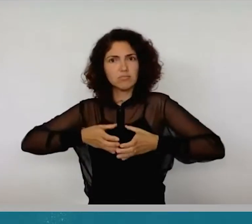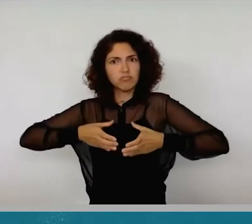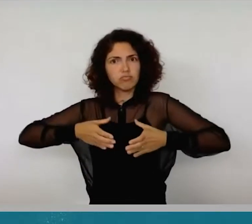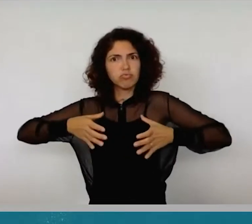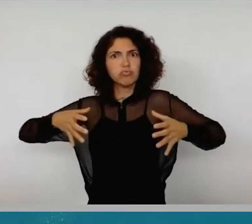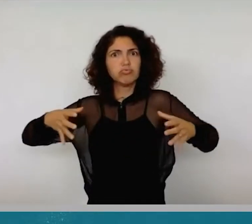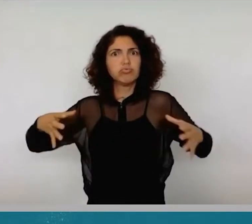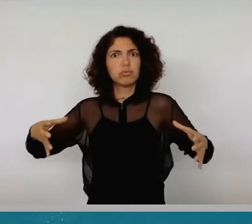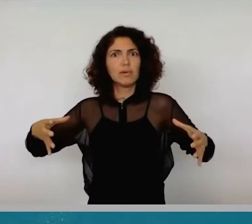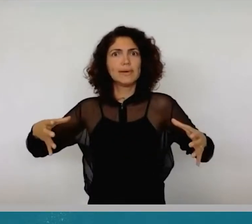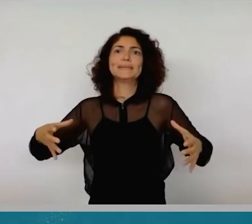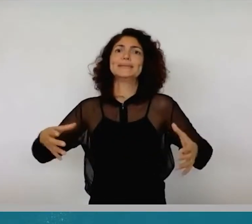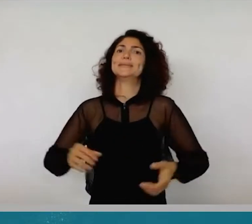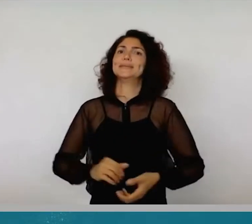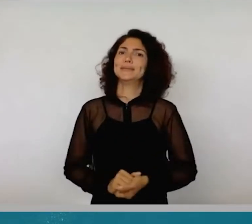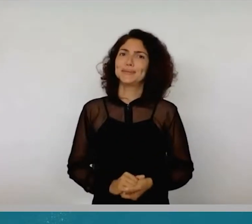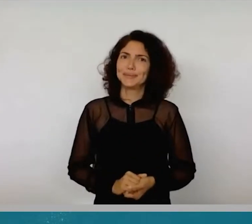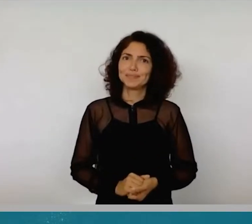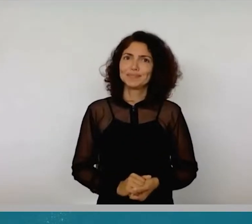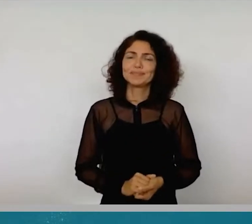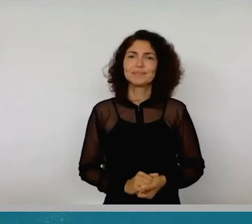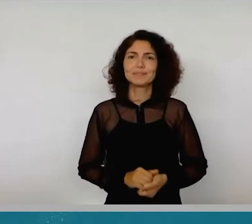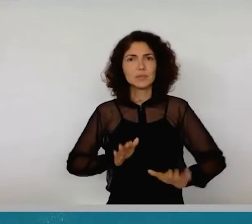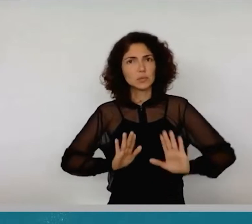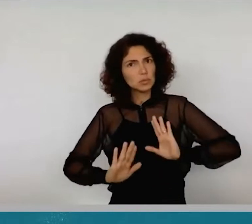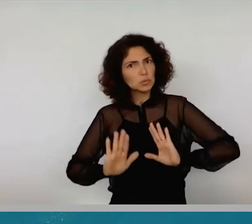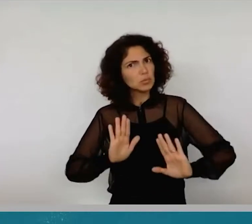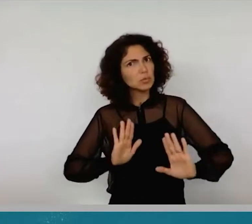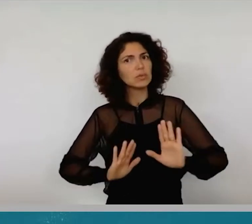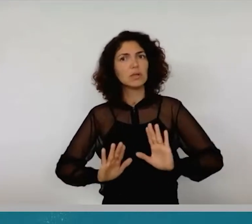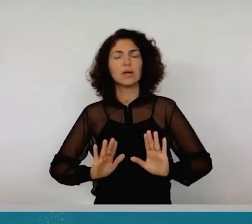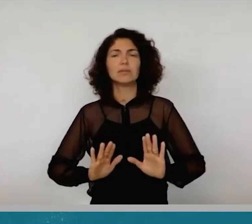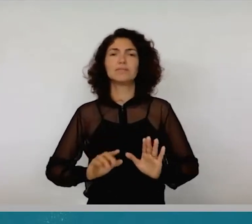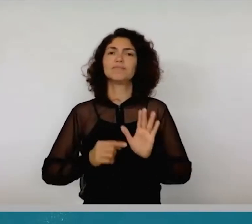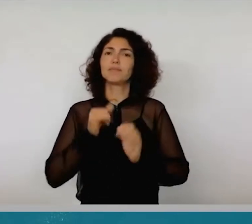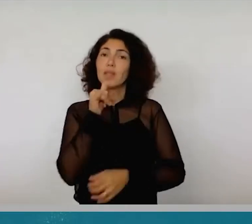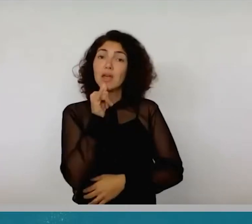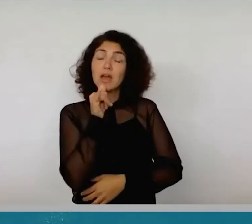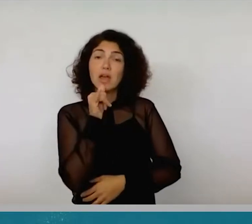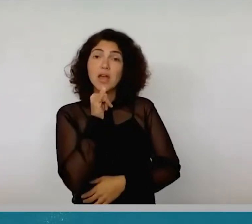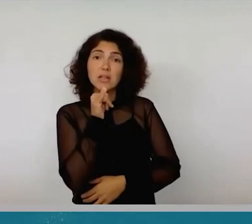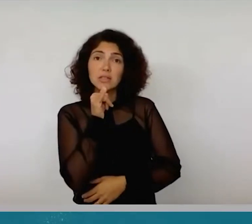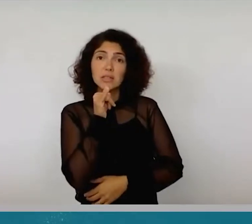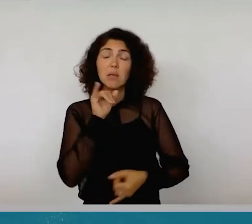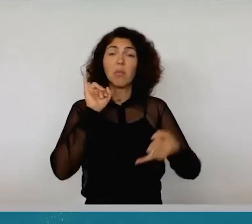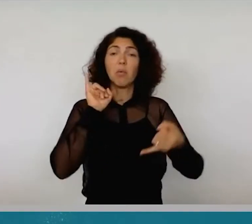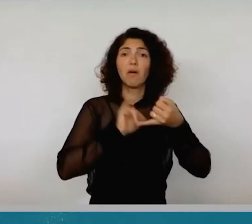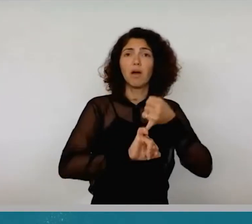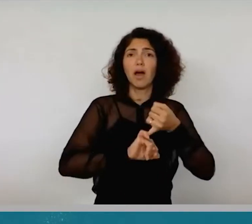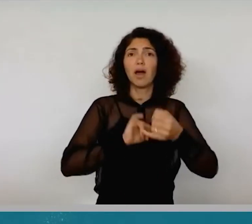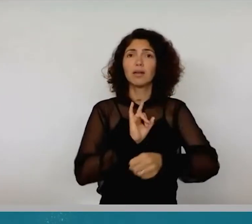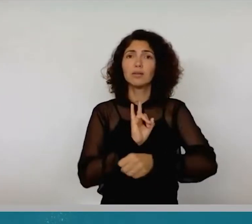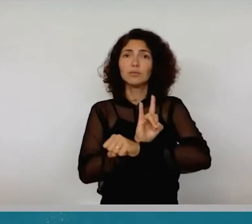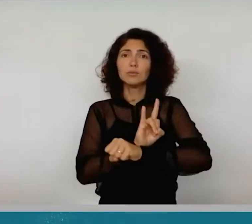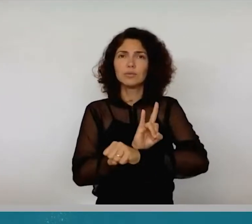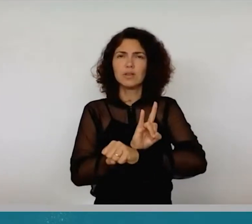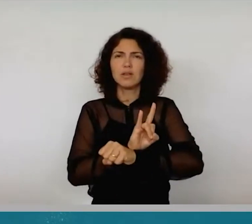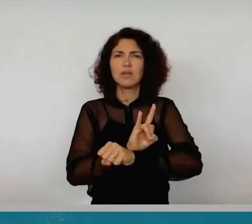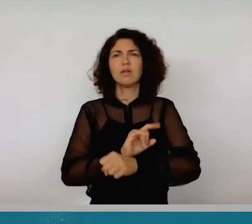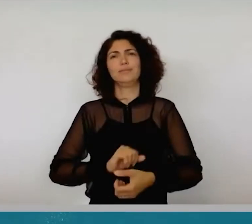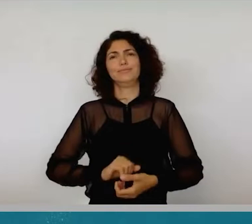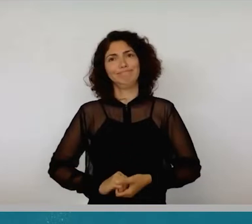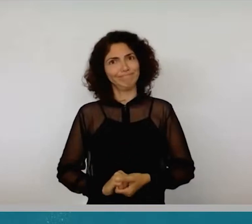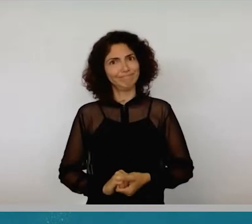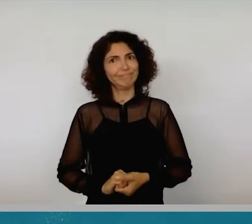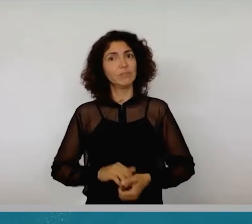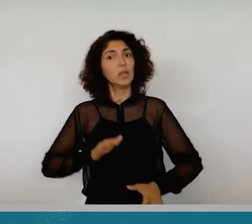alimentar a cobiça com relação a adultério, se você alimentar a cobiça com pornografia, você alimentar